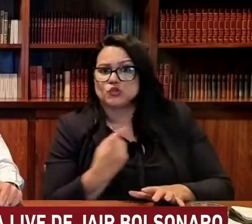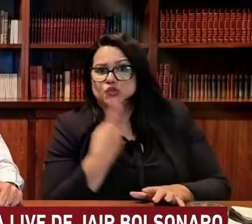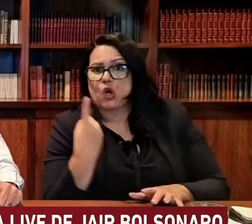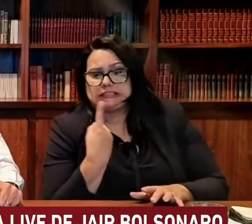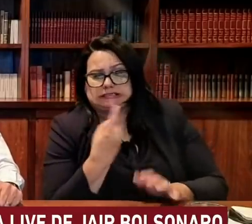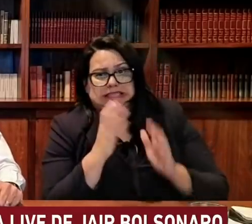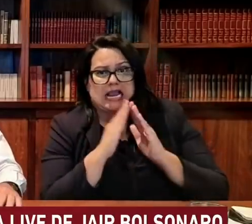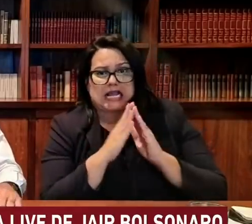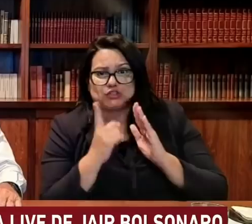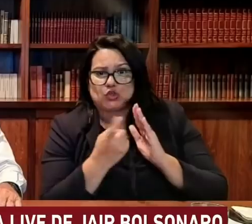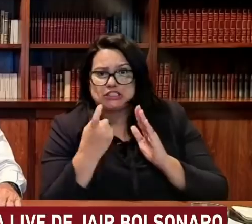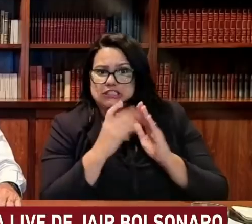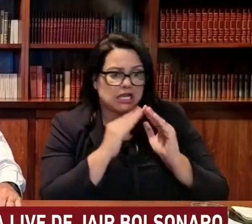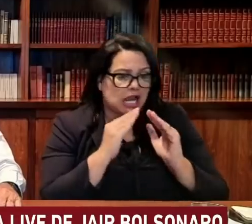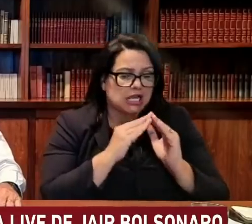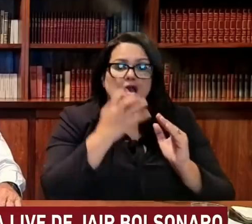gato. Sim. É um furinha. É um